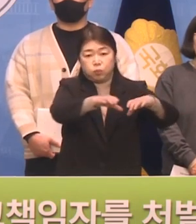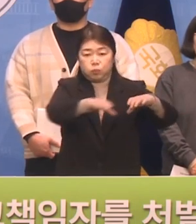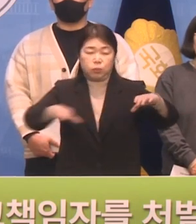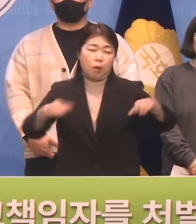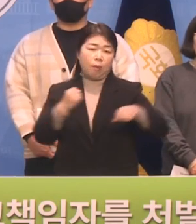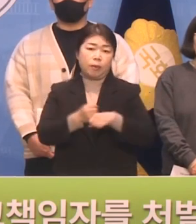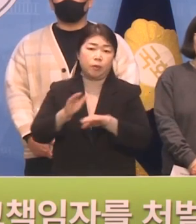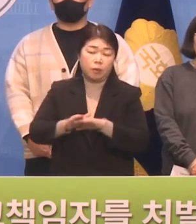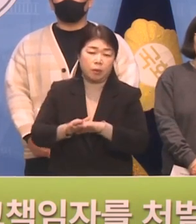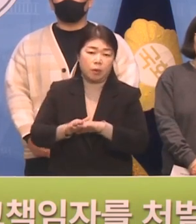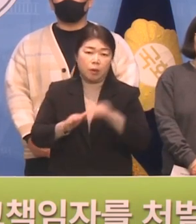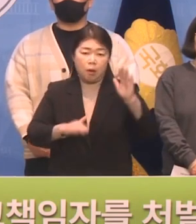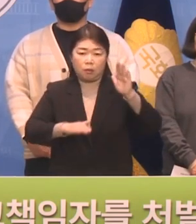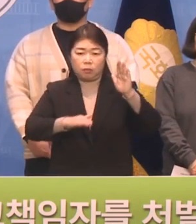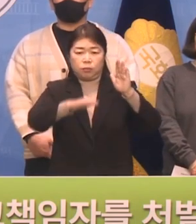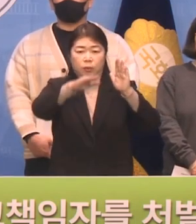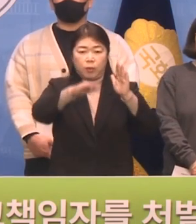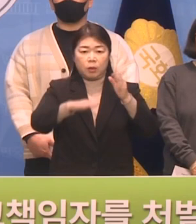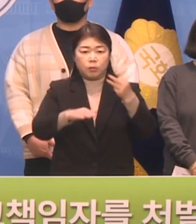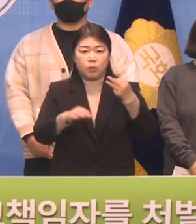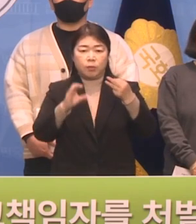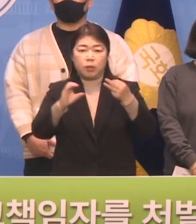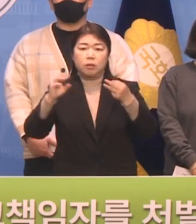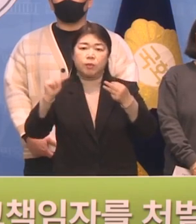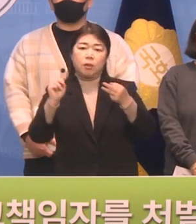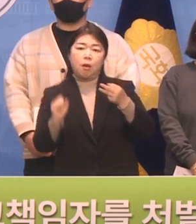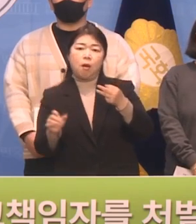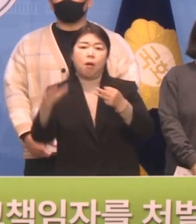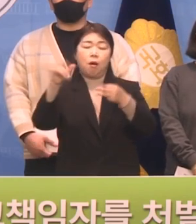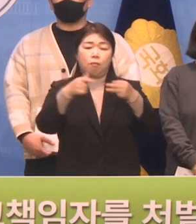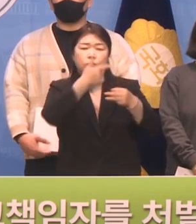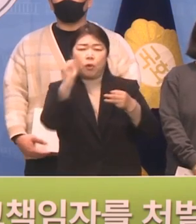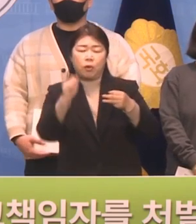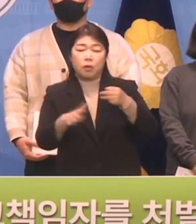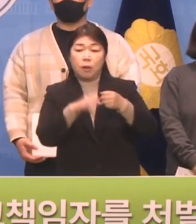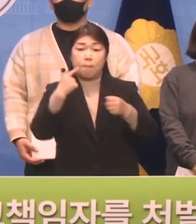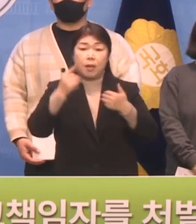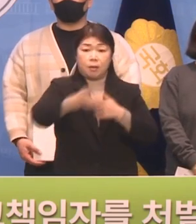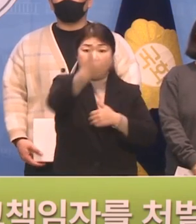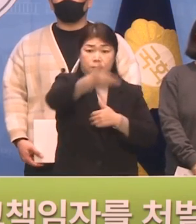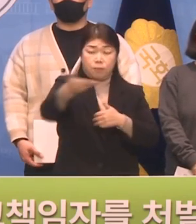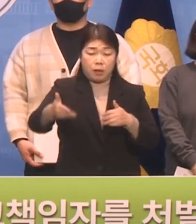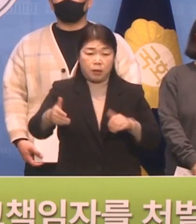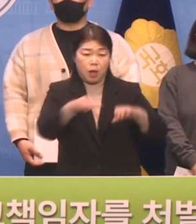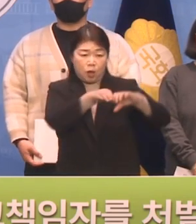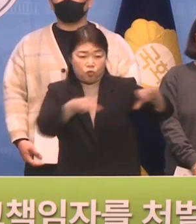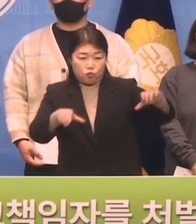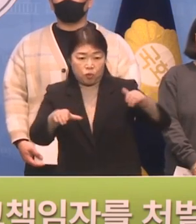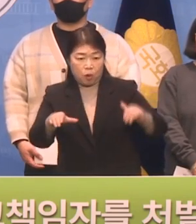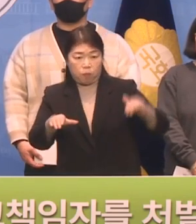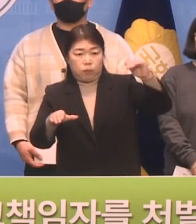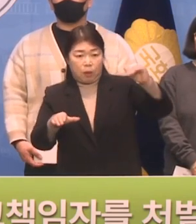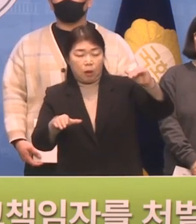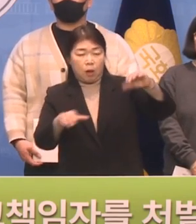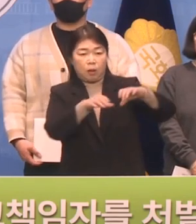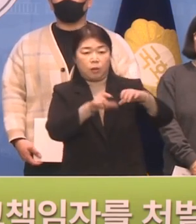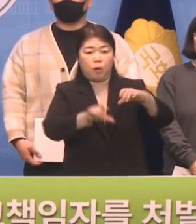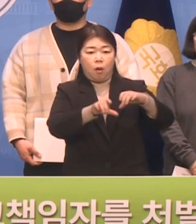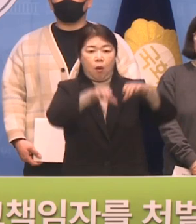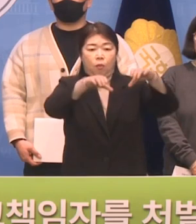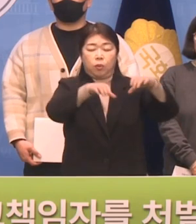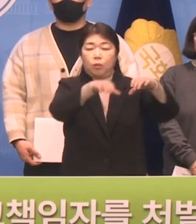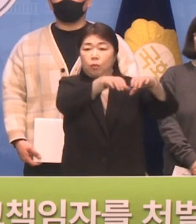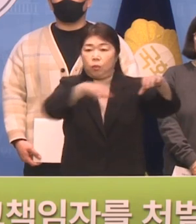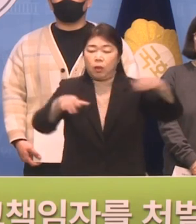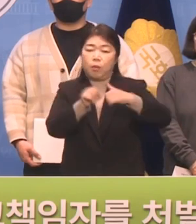홍수위보다 13cm가 모자라서 원류되었기 때문에 만약 장비와 인력이 충분하게 지원되었다면